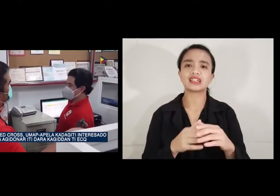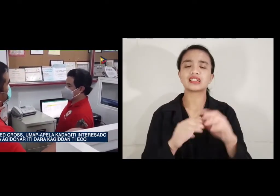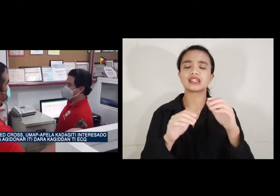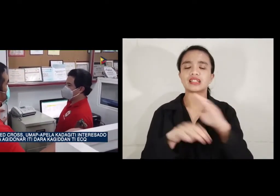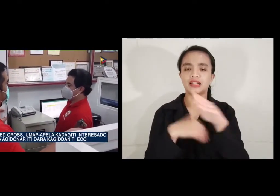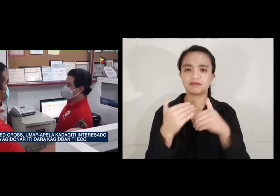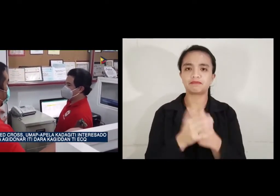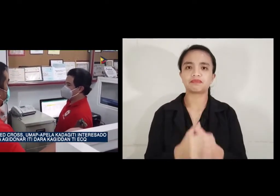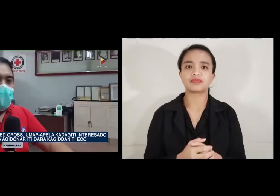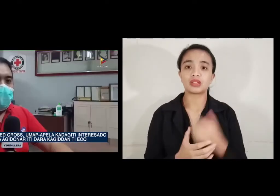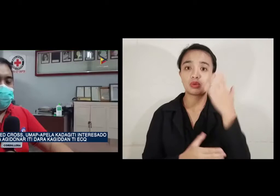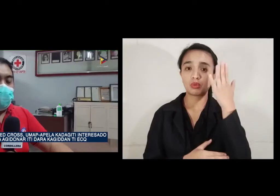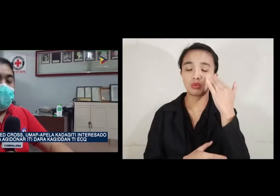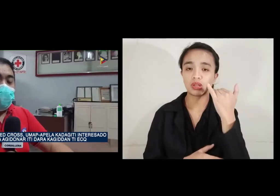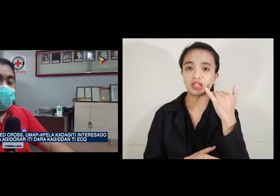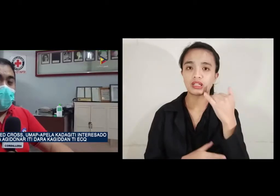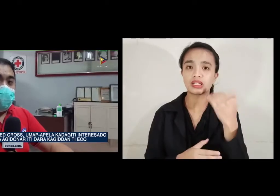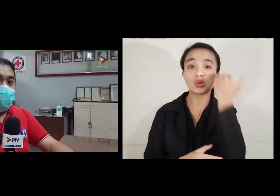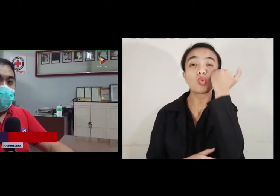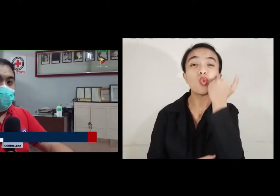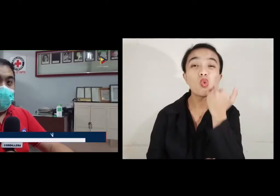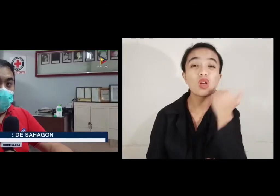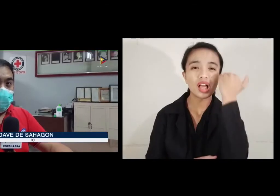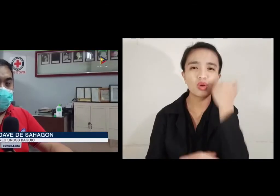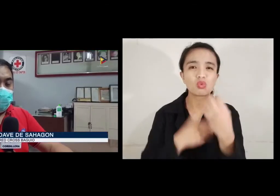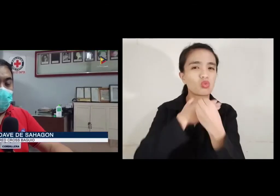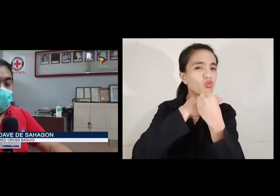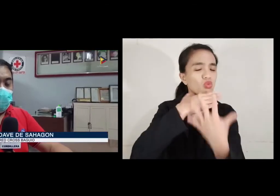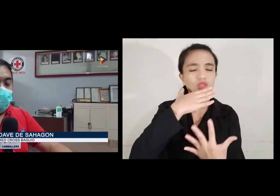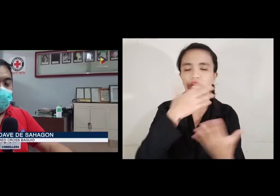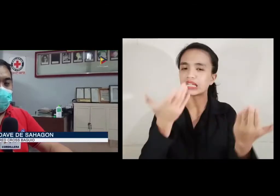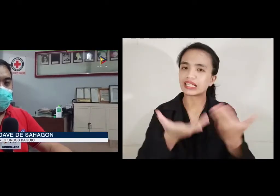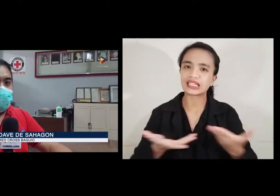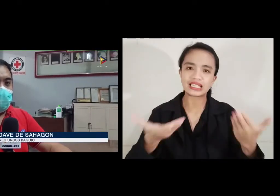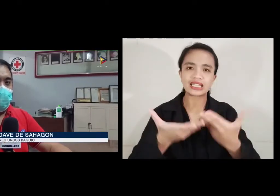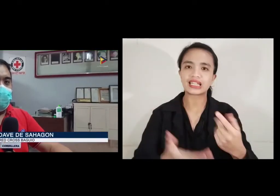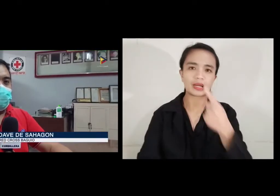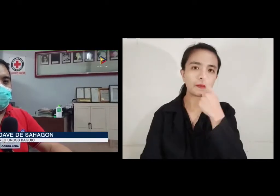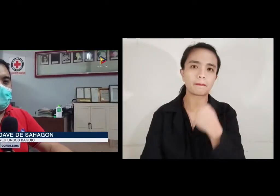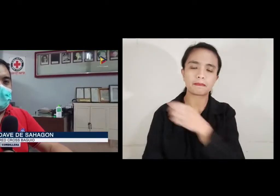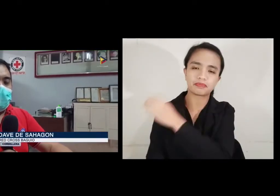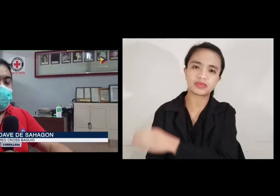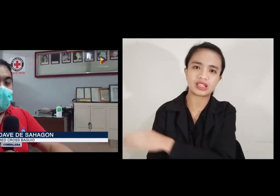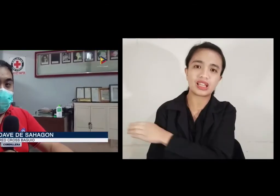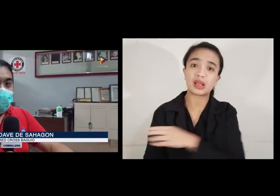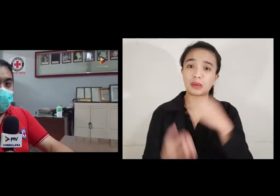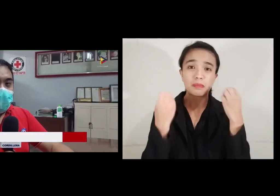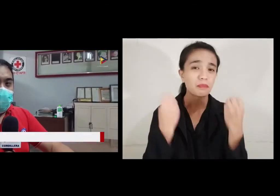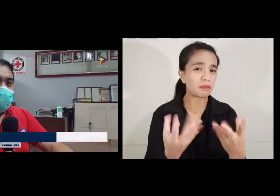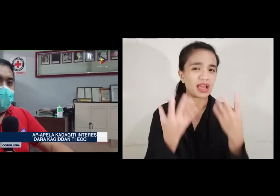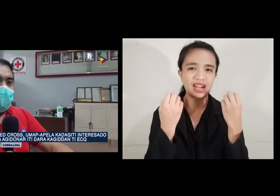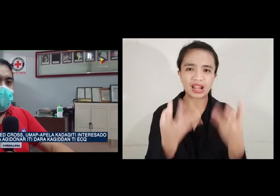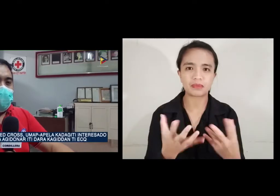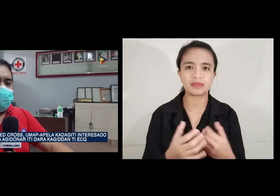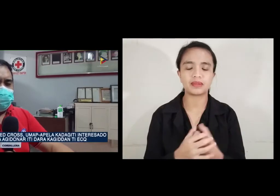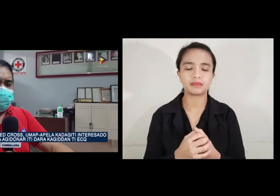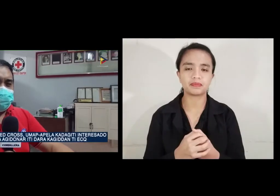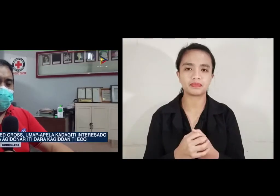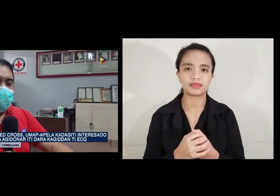kadagitoy a blood donors. Kasi kulang po tayo ng dugo, ng supply ng dugo po dito sa Red Cross. And madami din po tayong